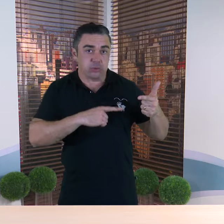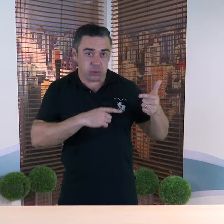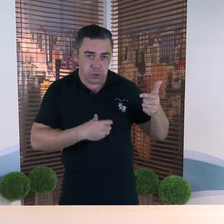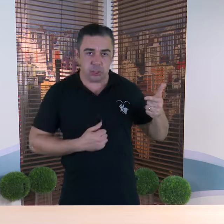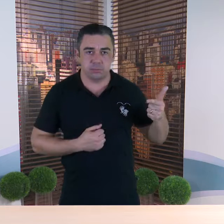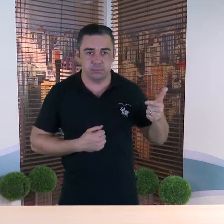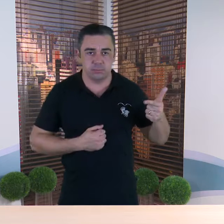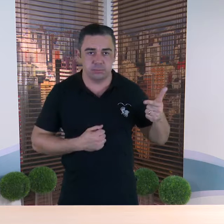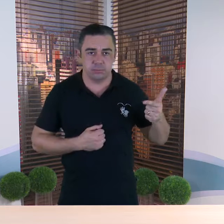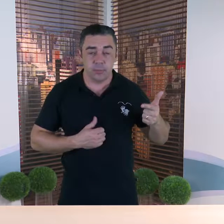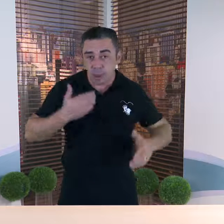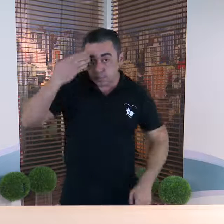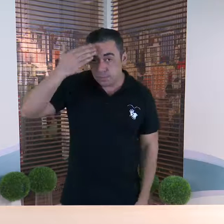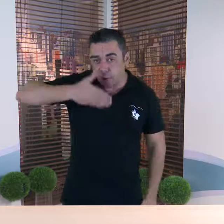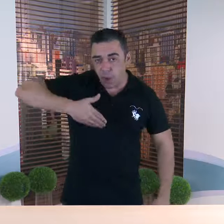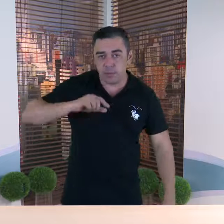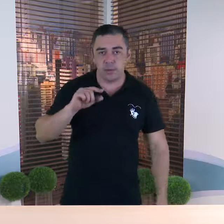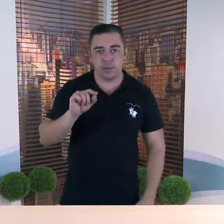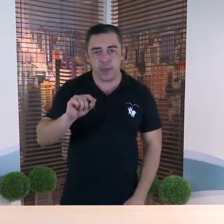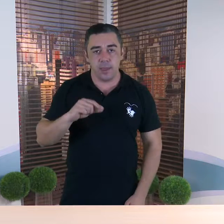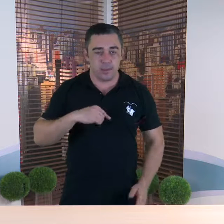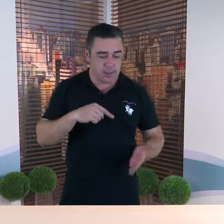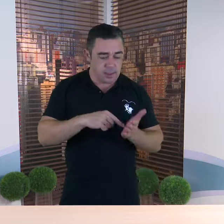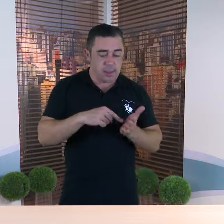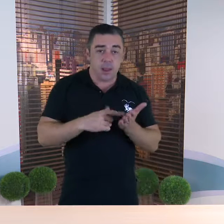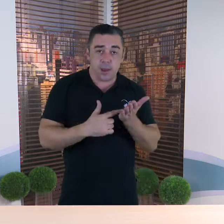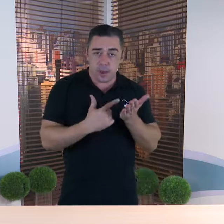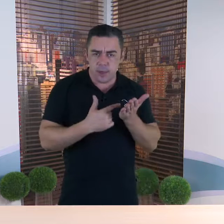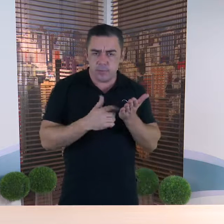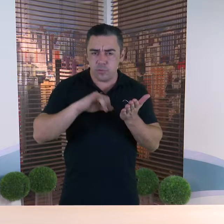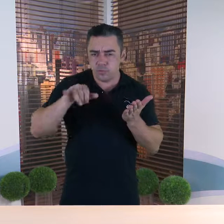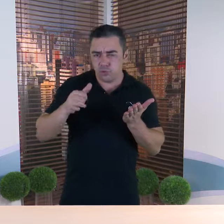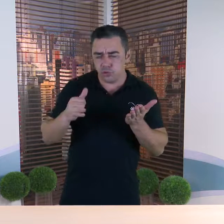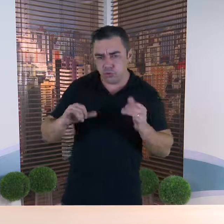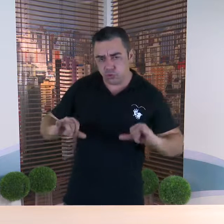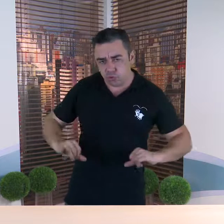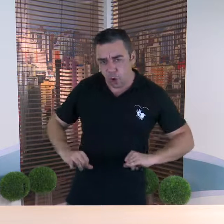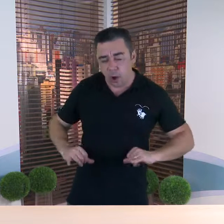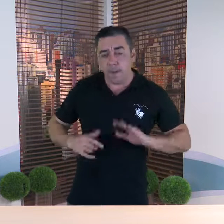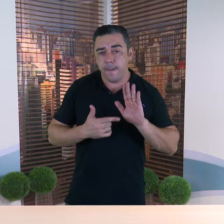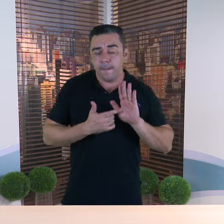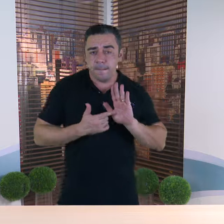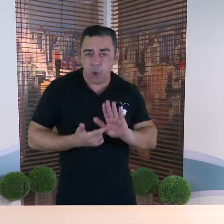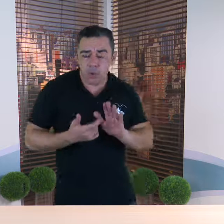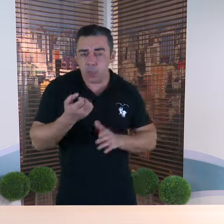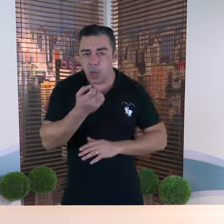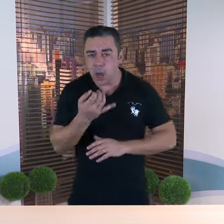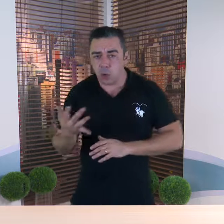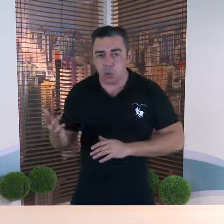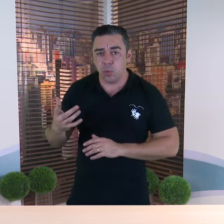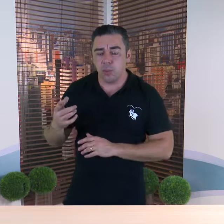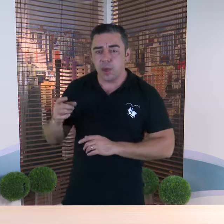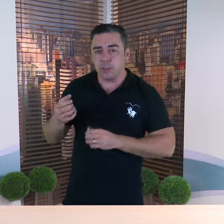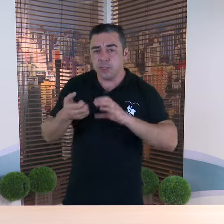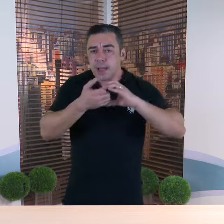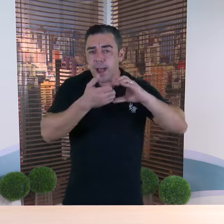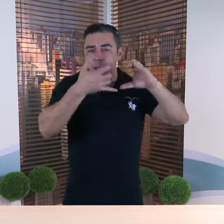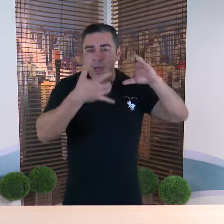realidade. As evidências existentes no livro de Jó mostram alguns atributos de